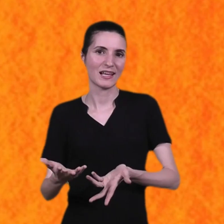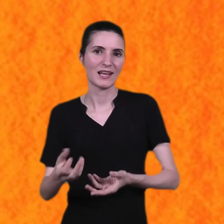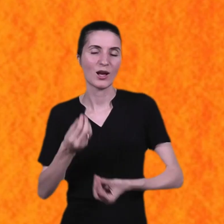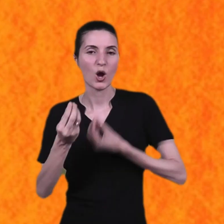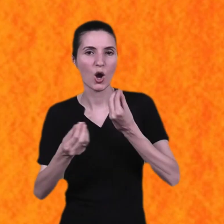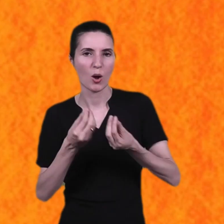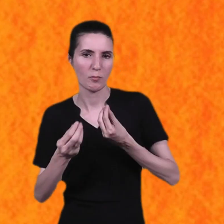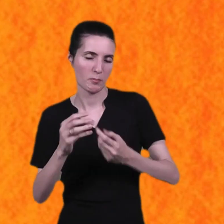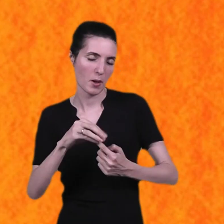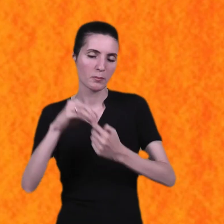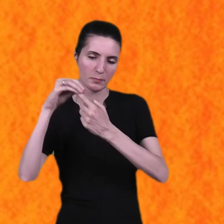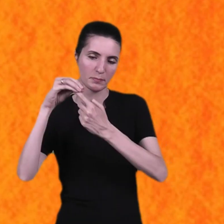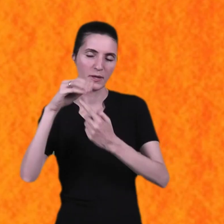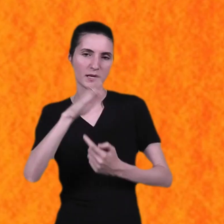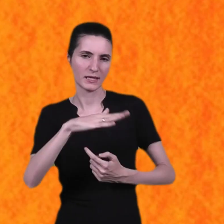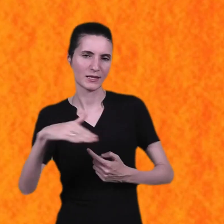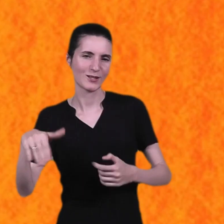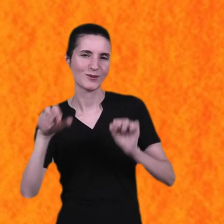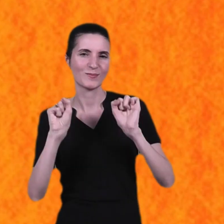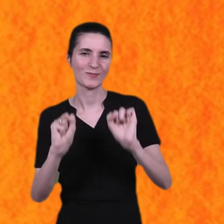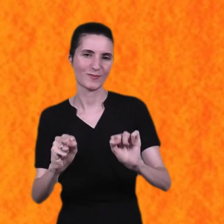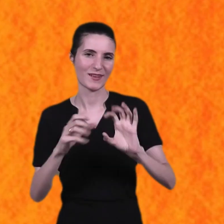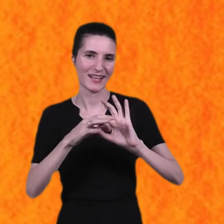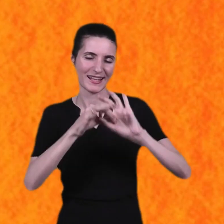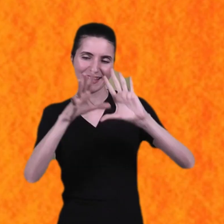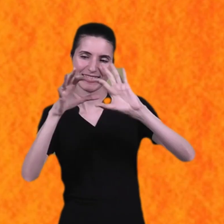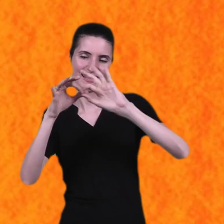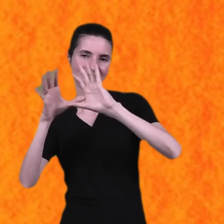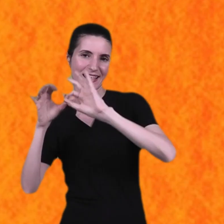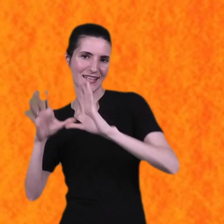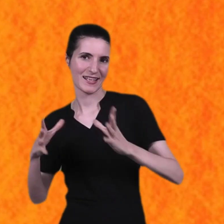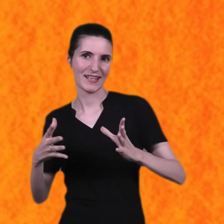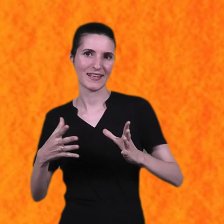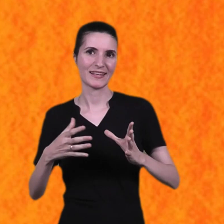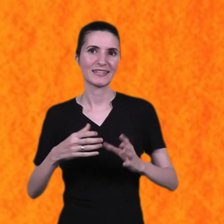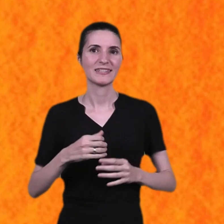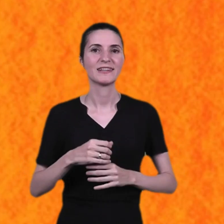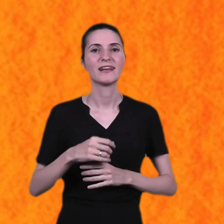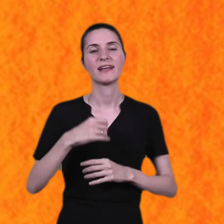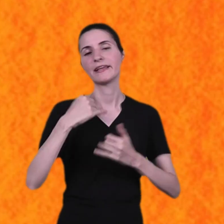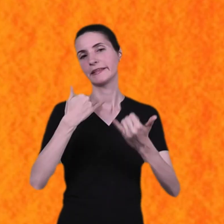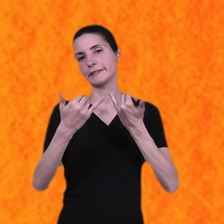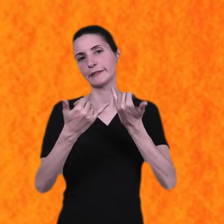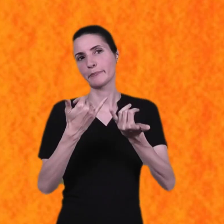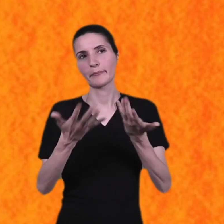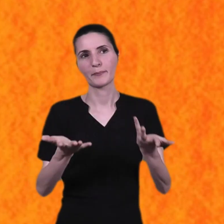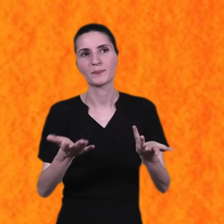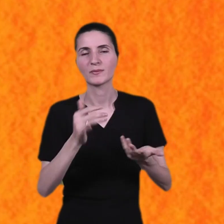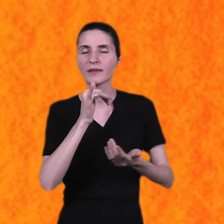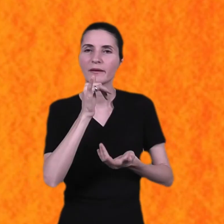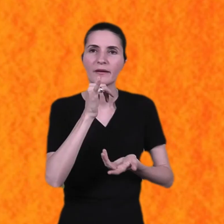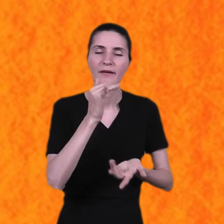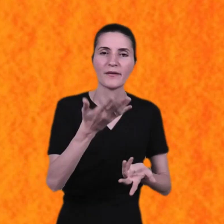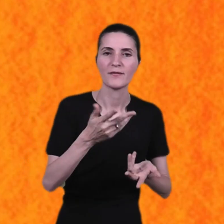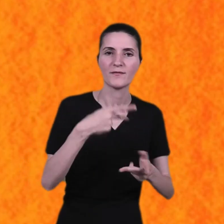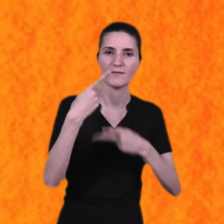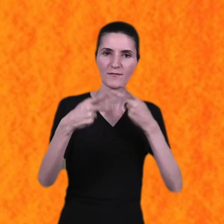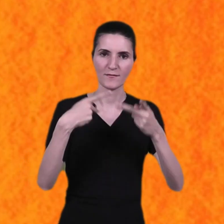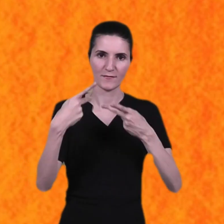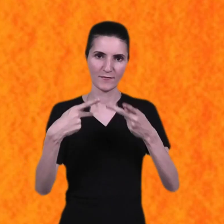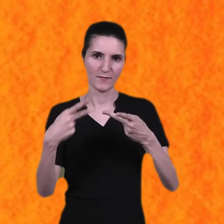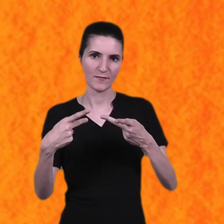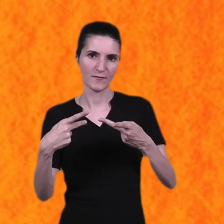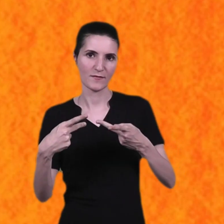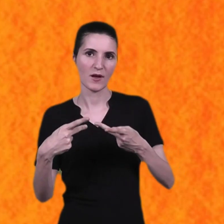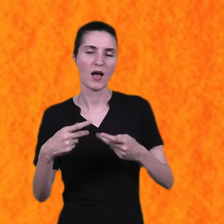principalmente é mais para as crianças, a gente pode utilizar, né, alguns adjetivos que não estão presentes na